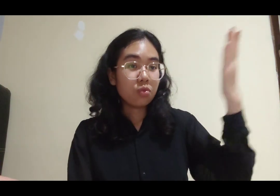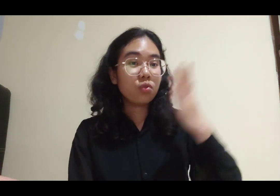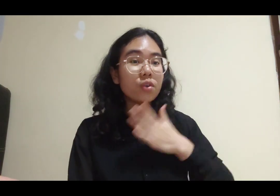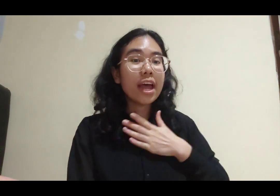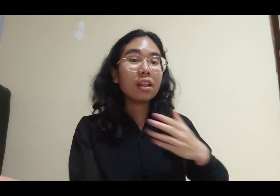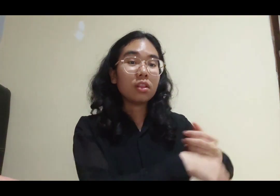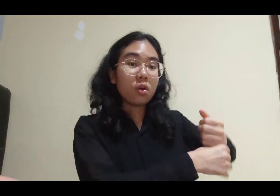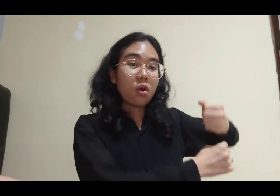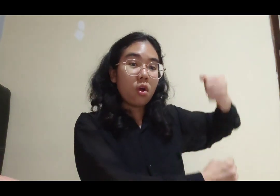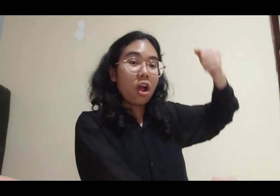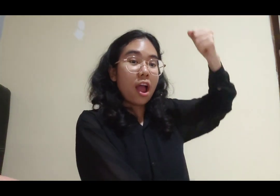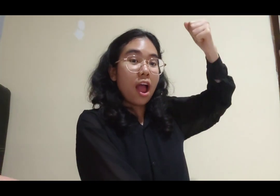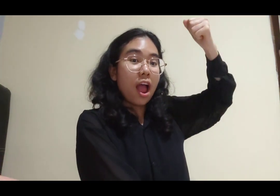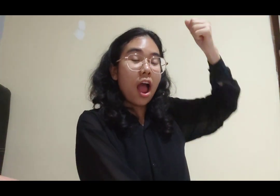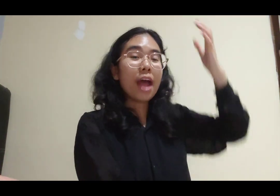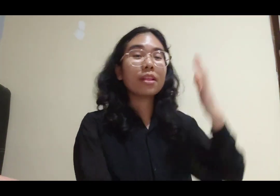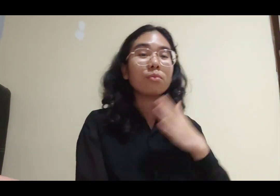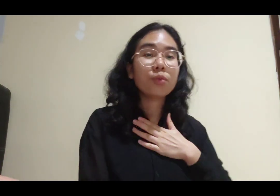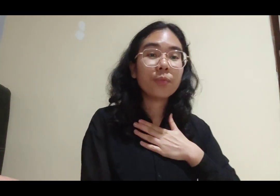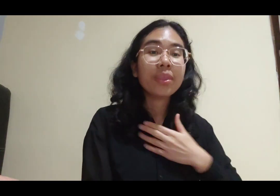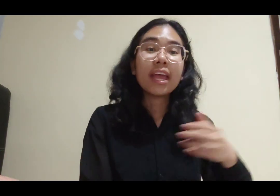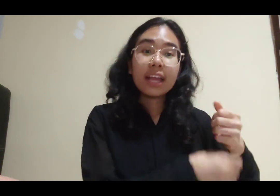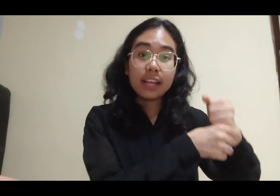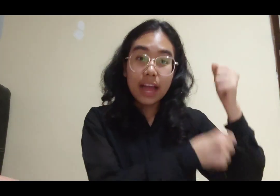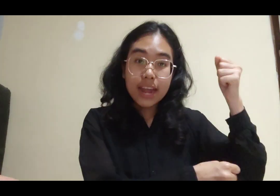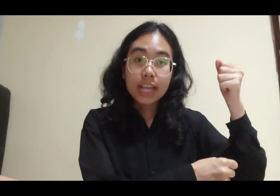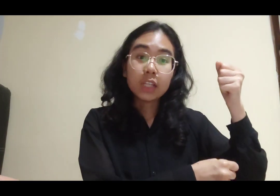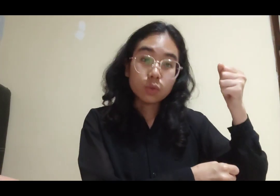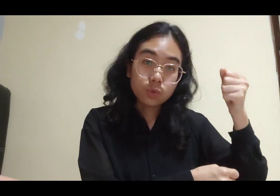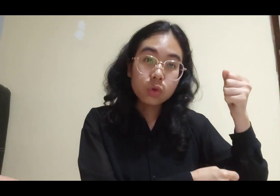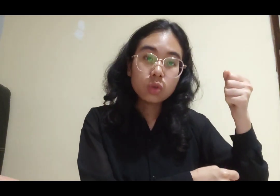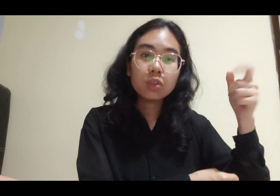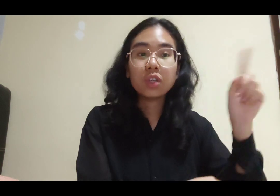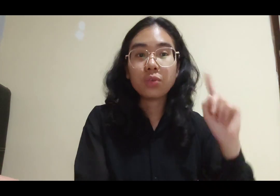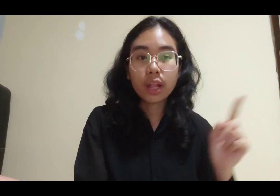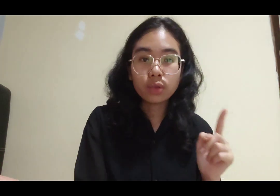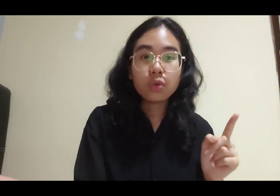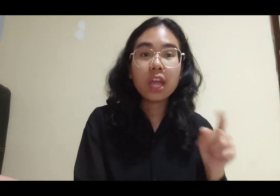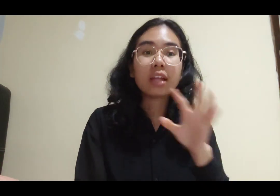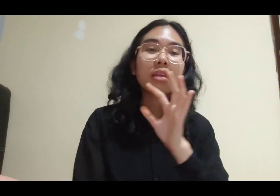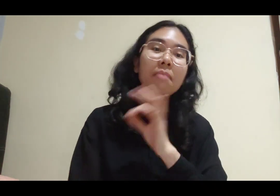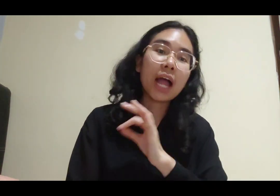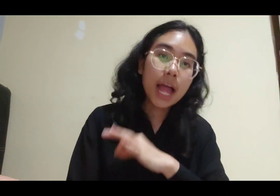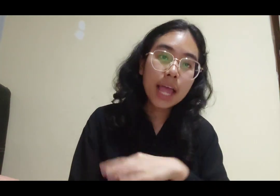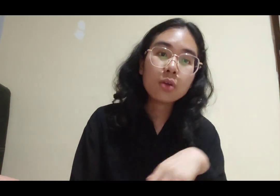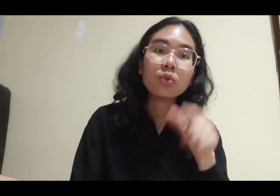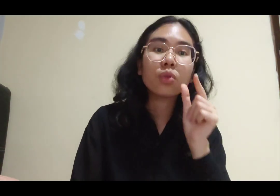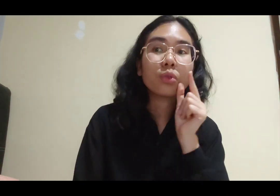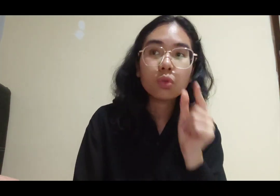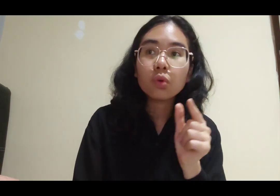Gadamu dan tongkatmu. Gada itu sesuatu yang dipakai untuk